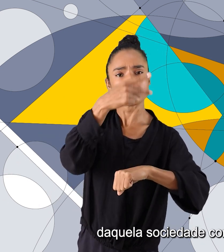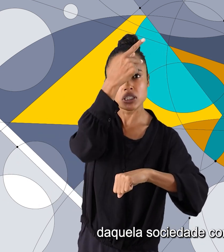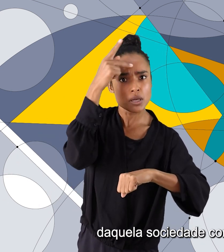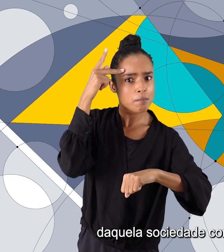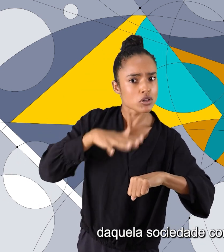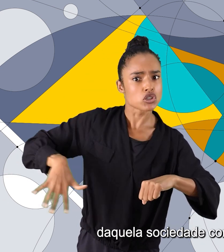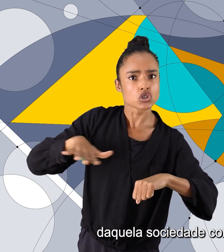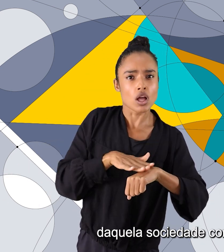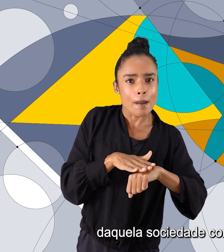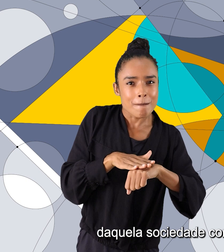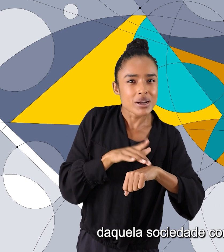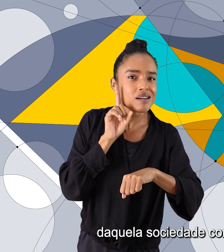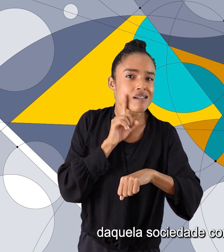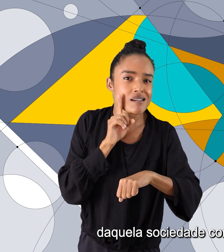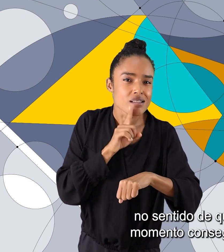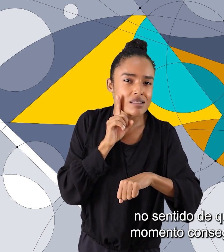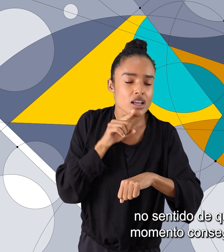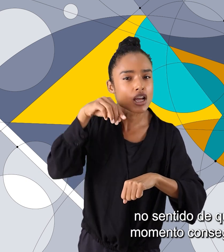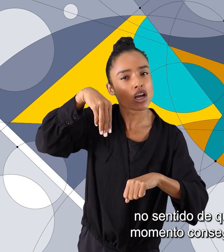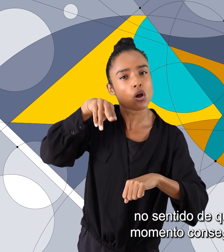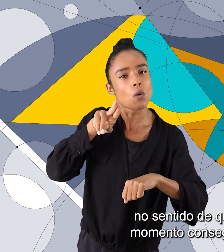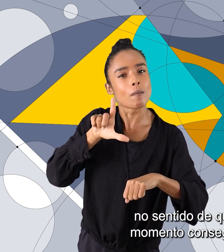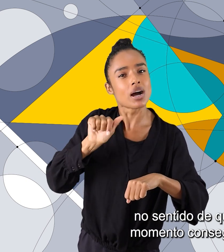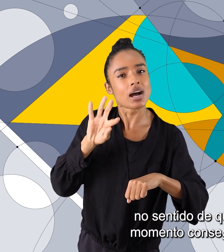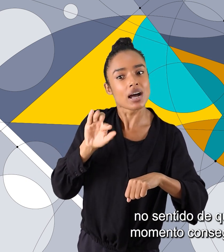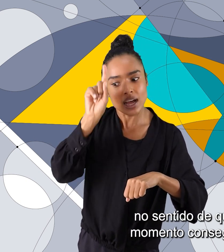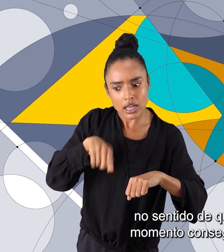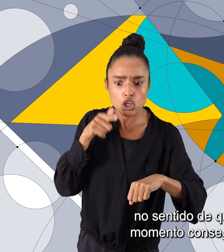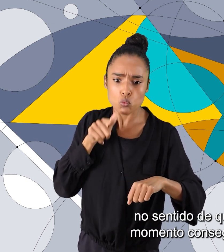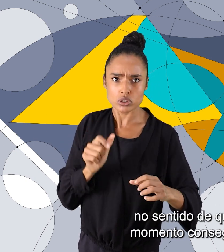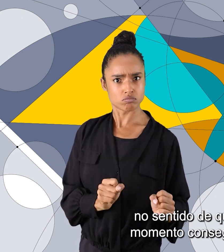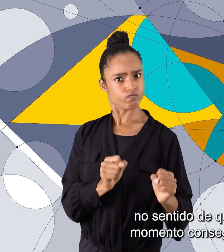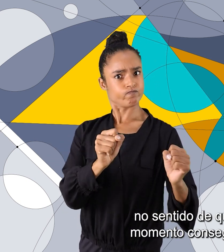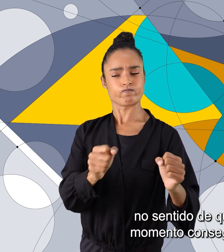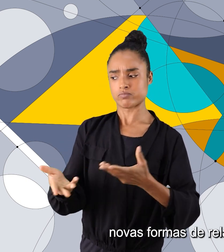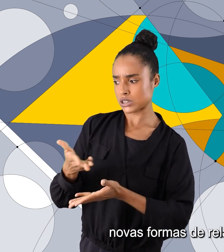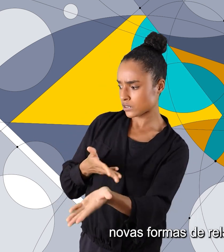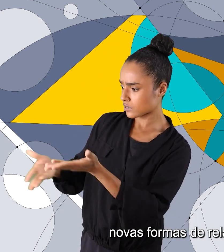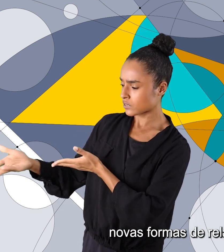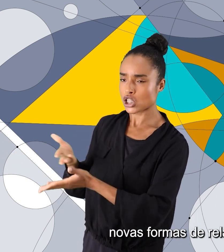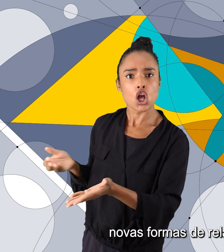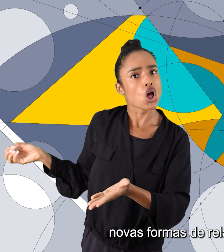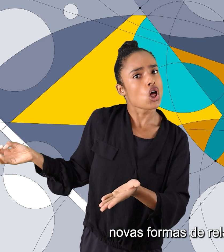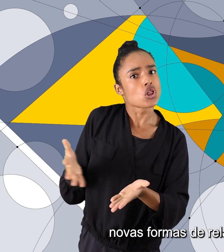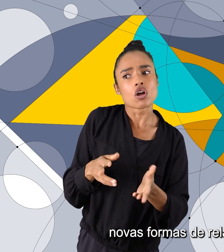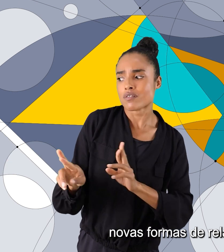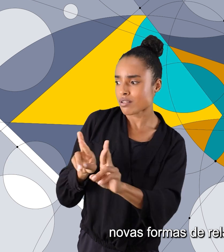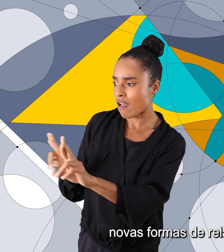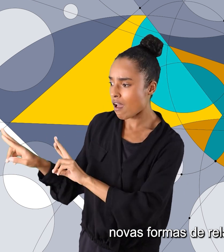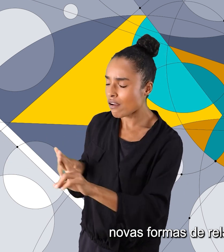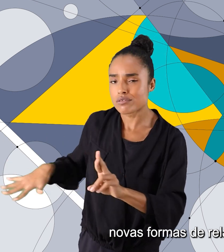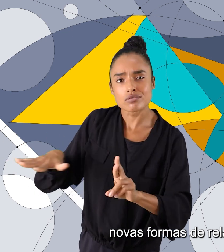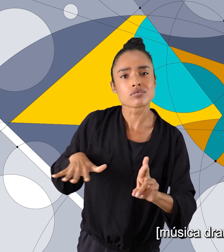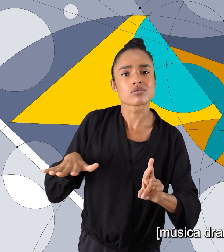daquela sociedade como vitoriosos, né? No sentido de que naquele momento conseguiram criar novas formas de relação